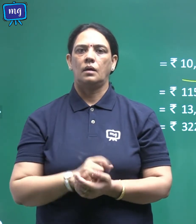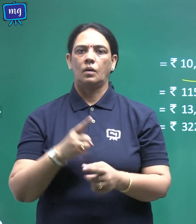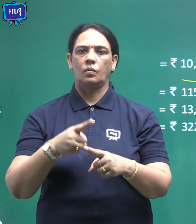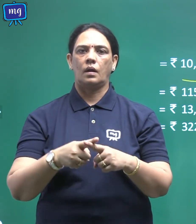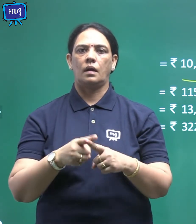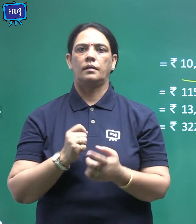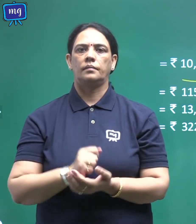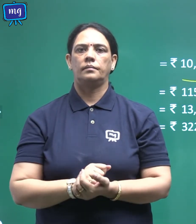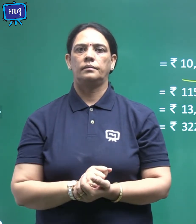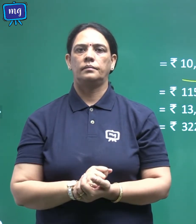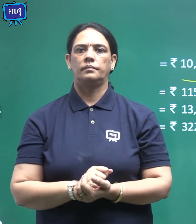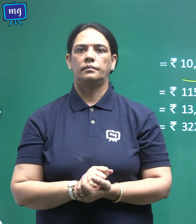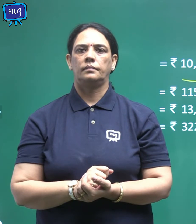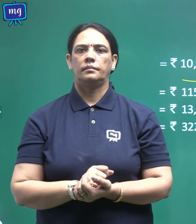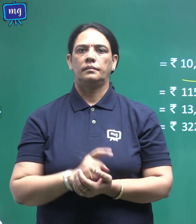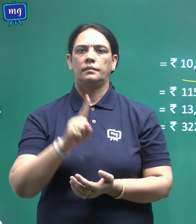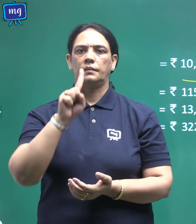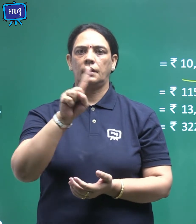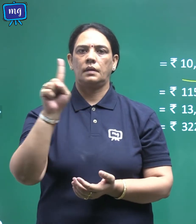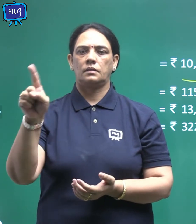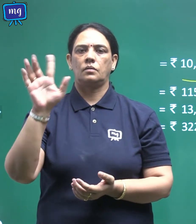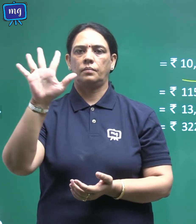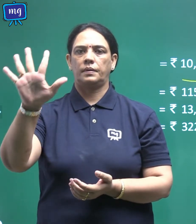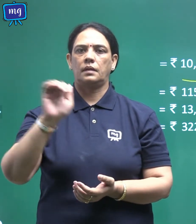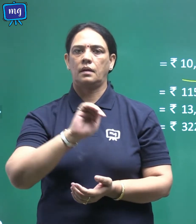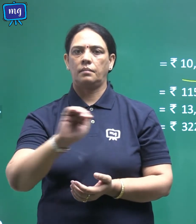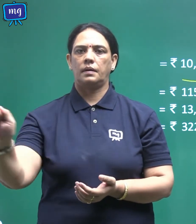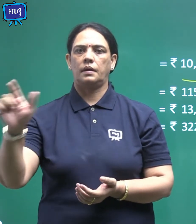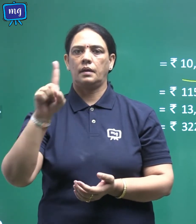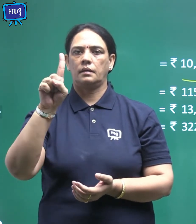गुणा 115 बटे 100